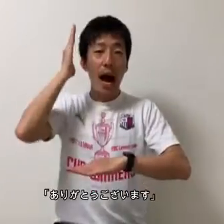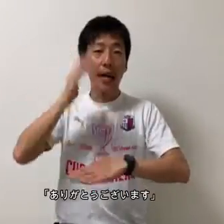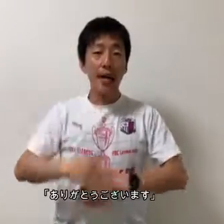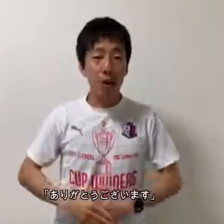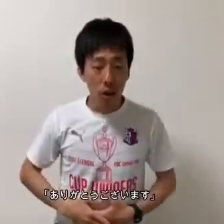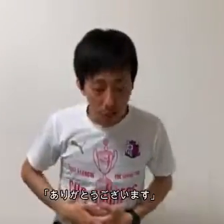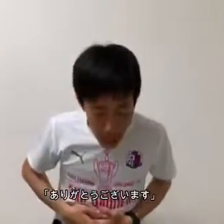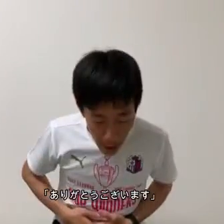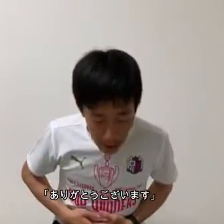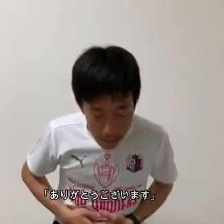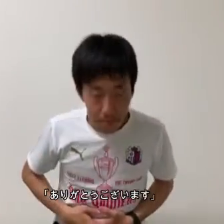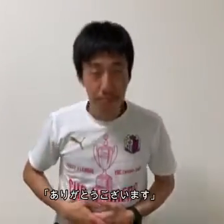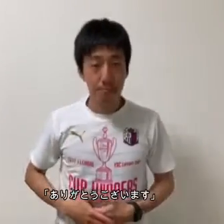ありがとうございます